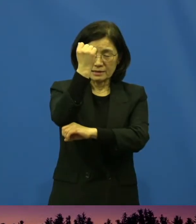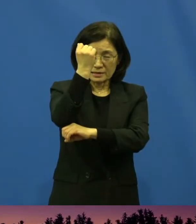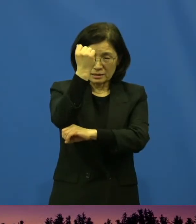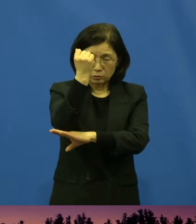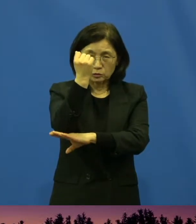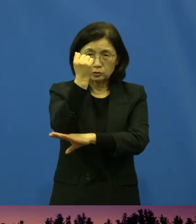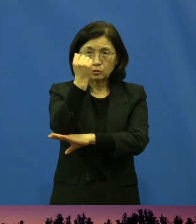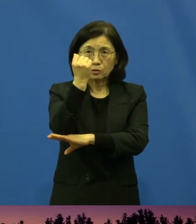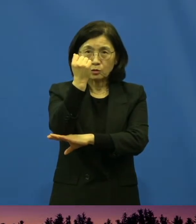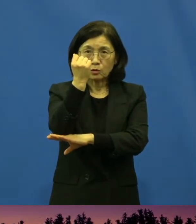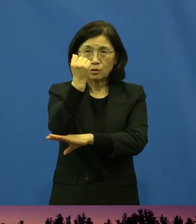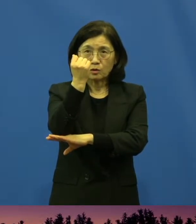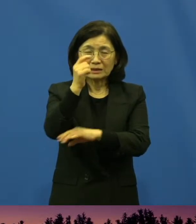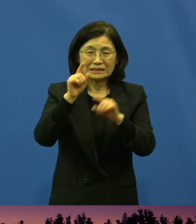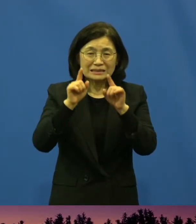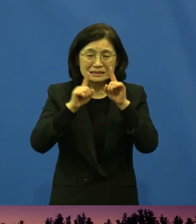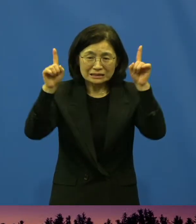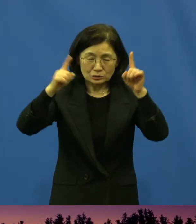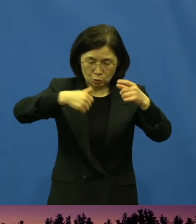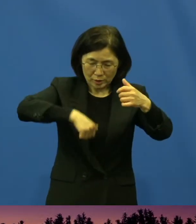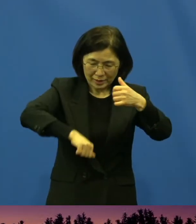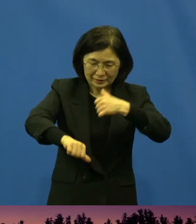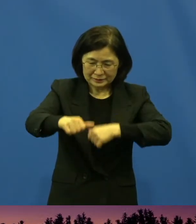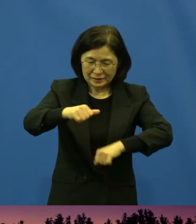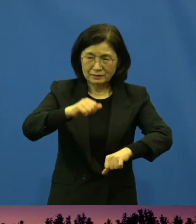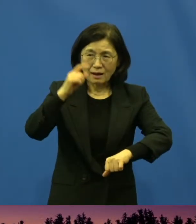얘기하는 본질상 진노의 자녀.